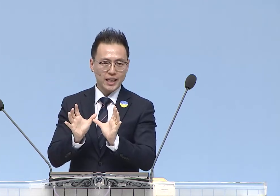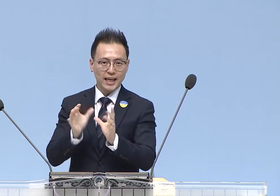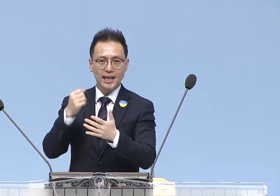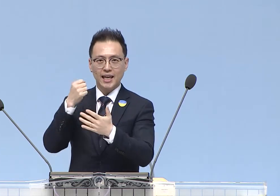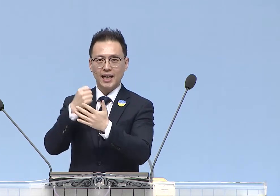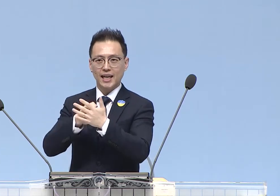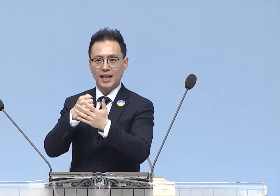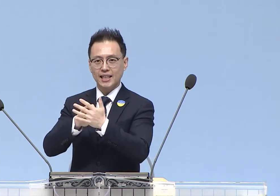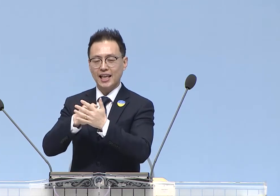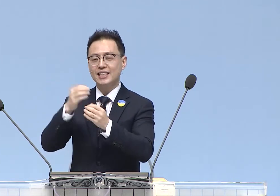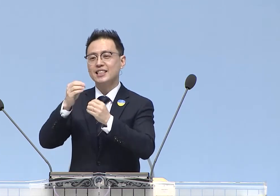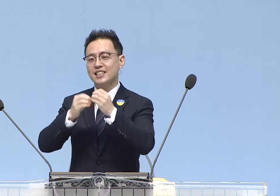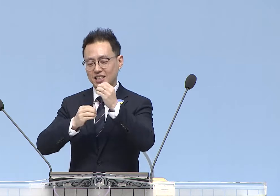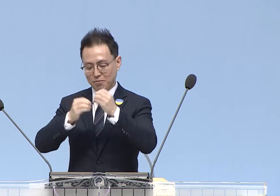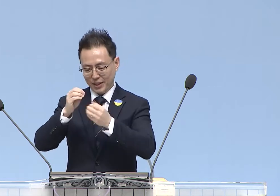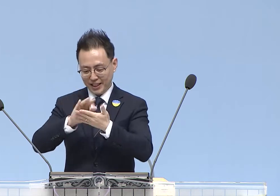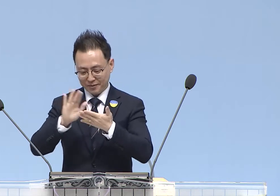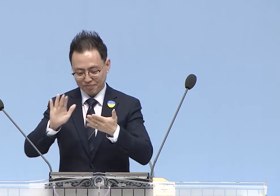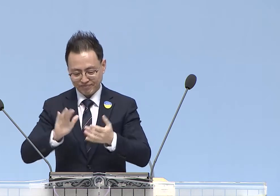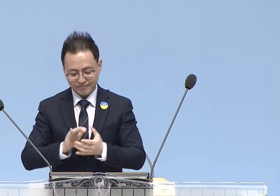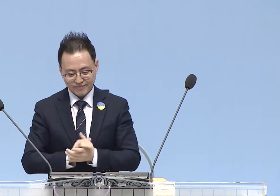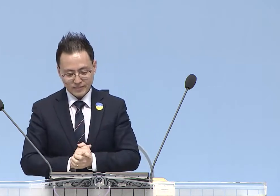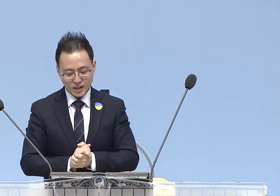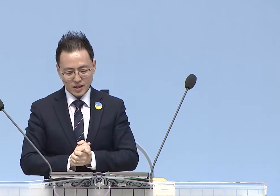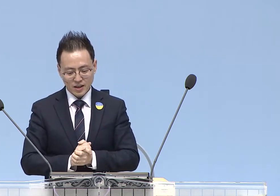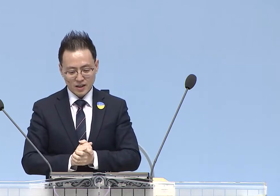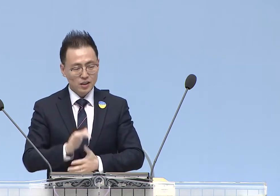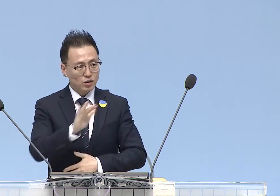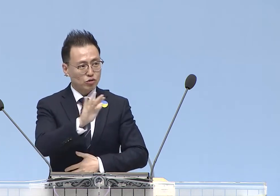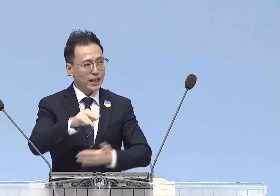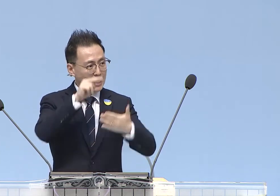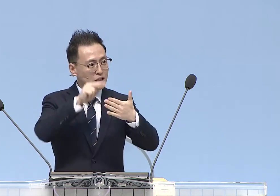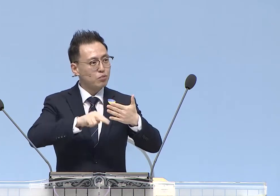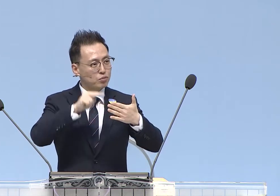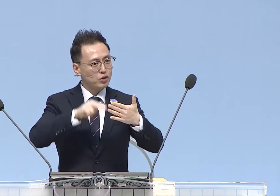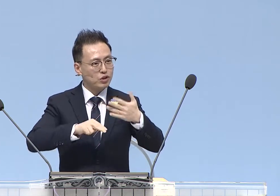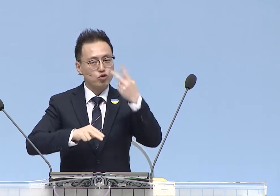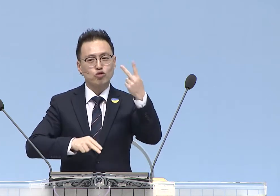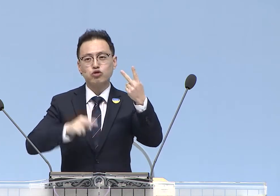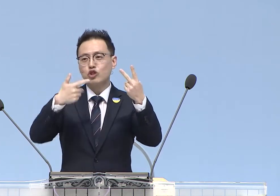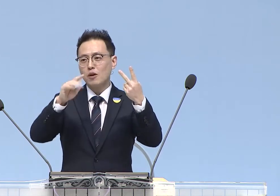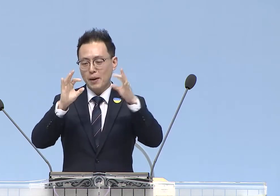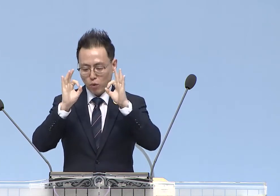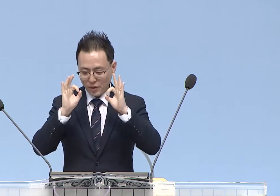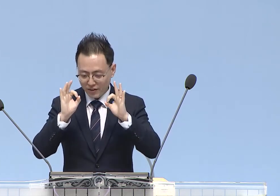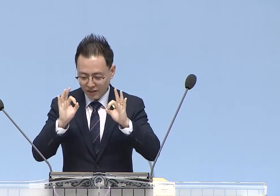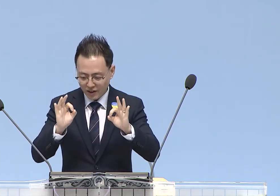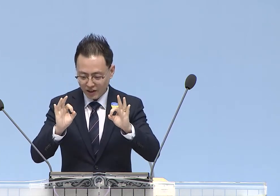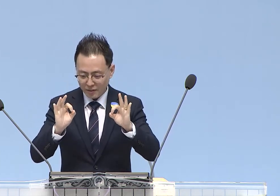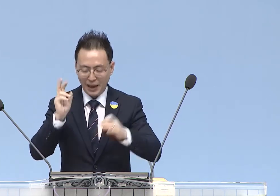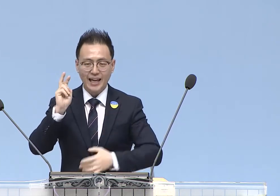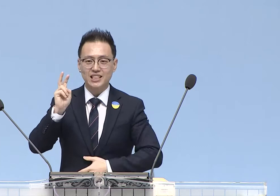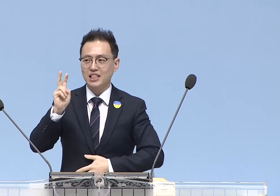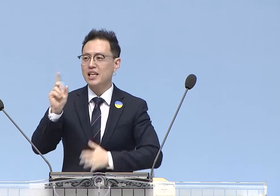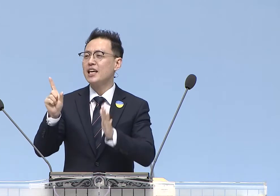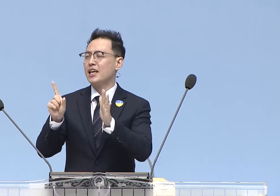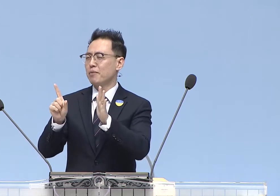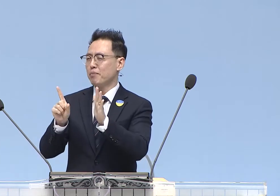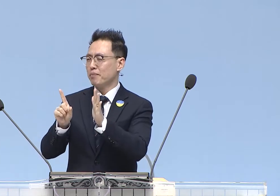공동체 탄식시입니다. 우리가 읽은 부분 2절만 보면 마치